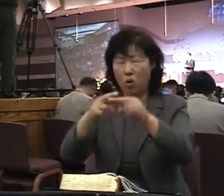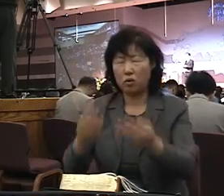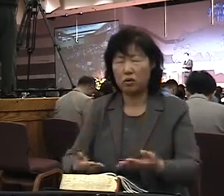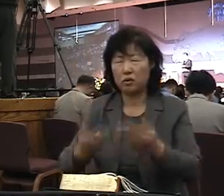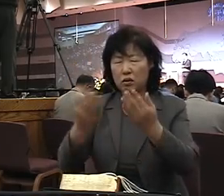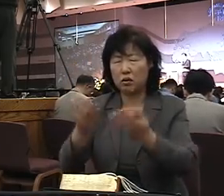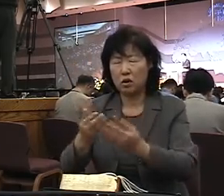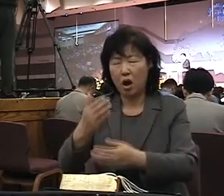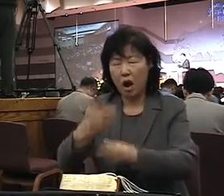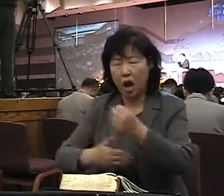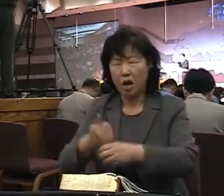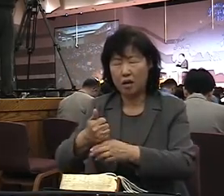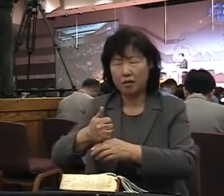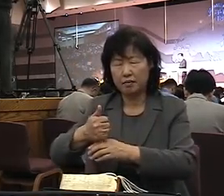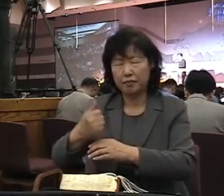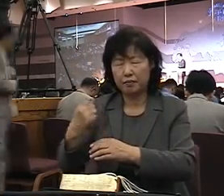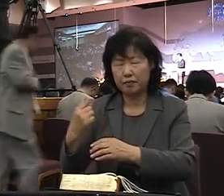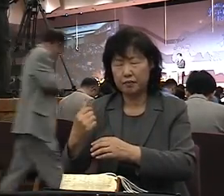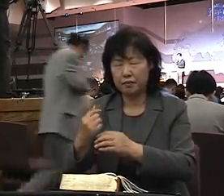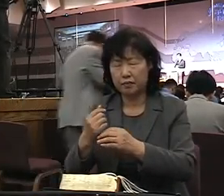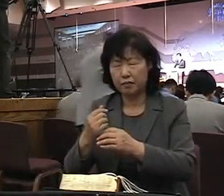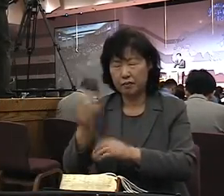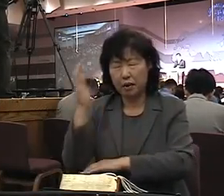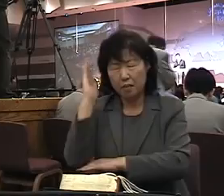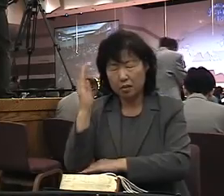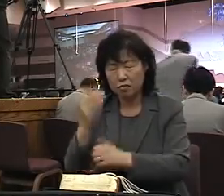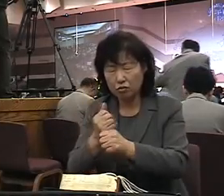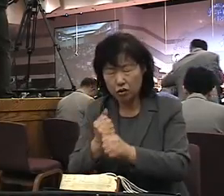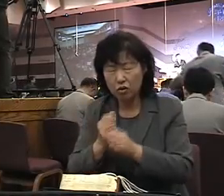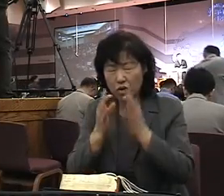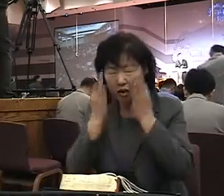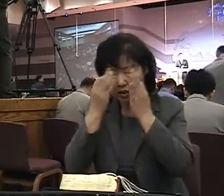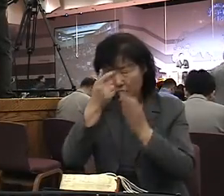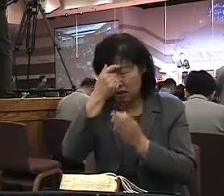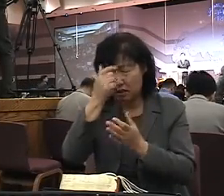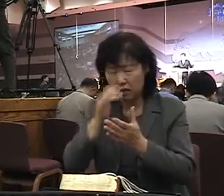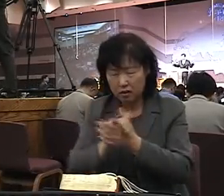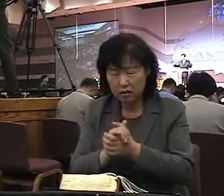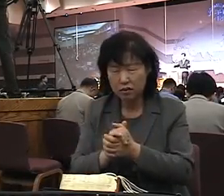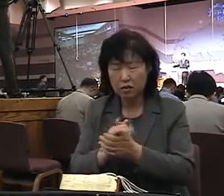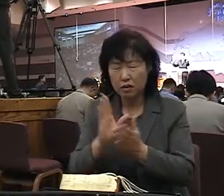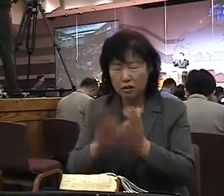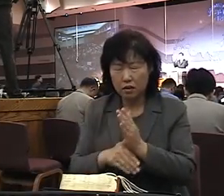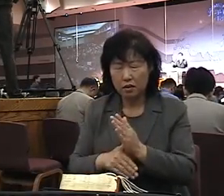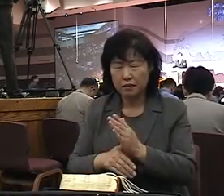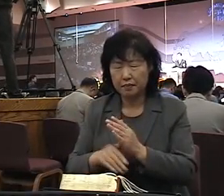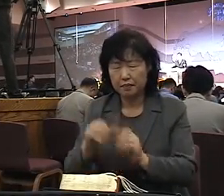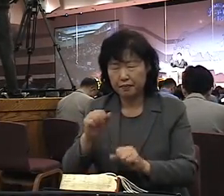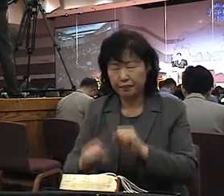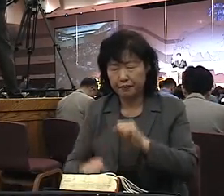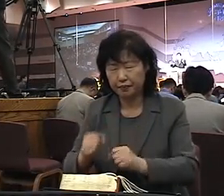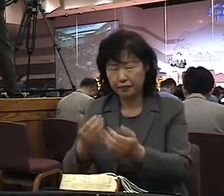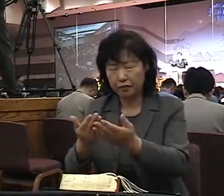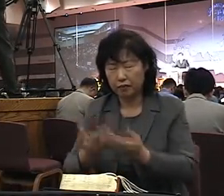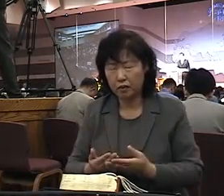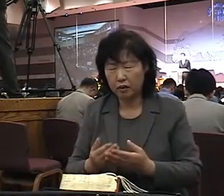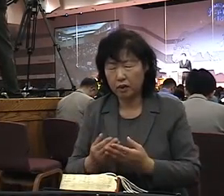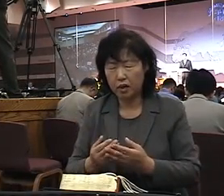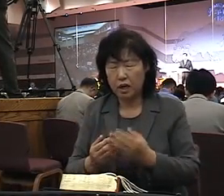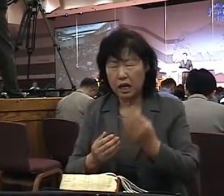말씀입니다. 말씀을 붙잡고 우리 간절히 기도할 때 하나님께서 들으시고 역사하실 줄로 믿습니다. 우리 다 같이 한 목소리로